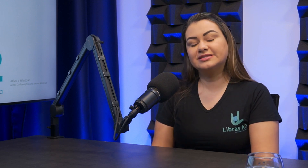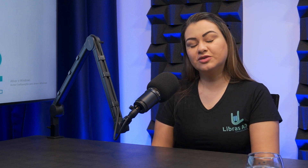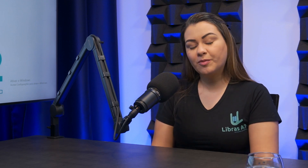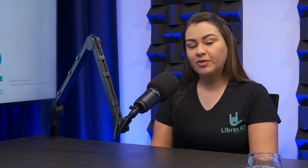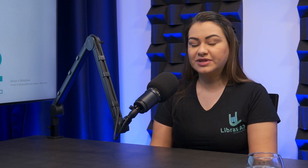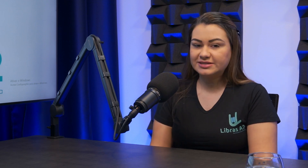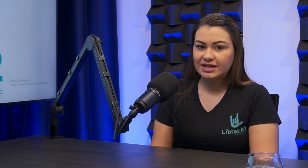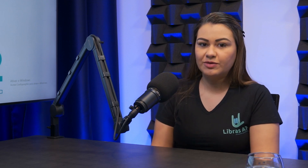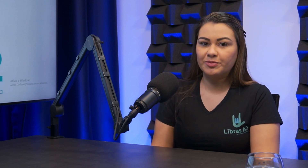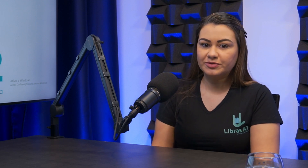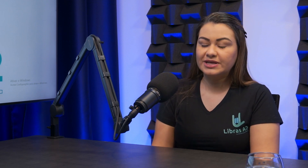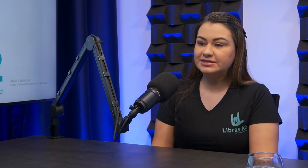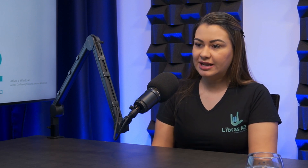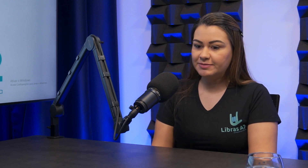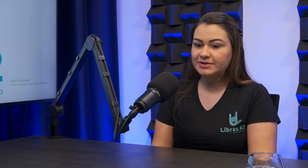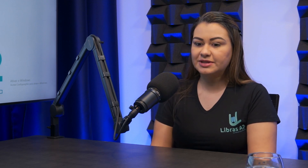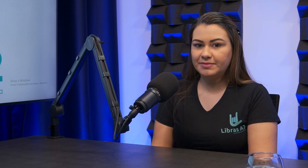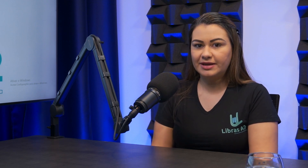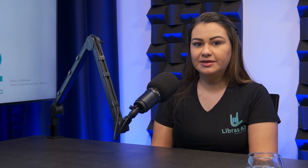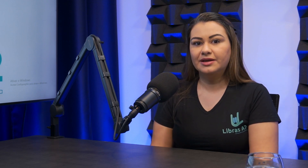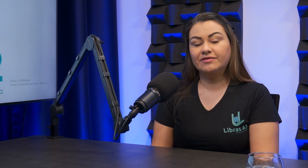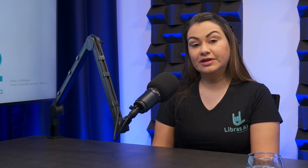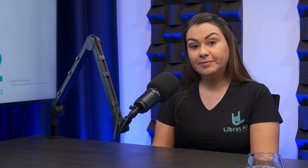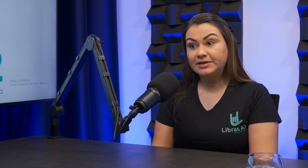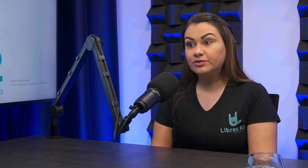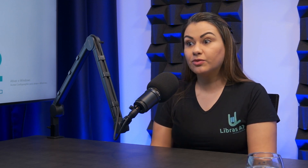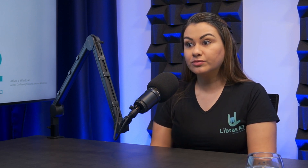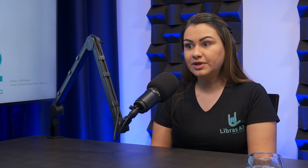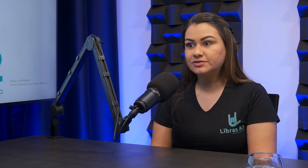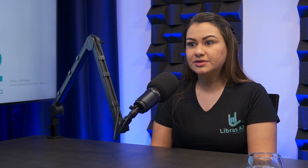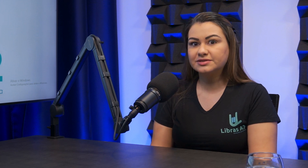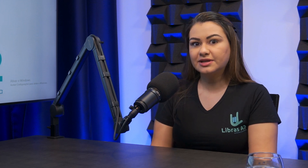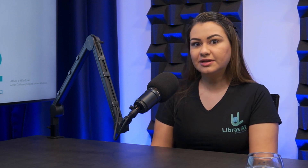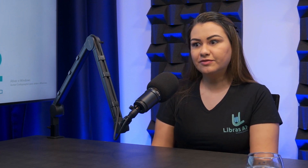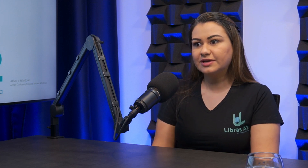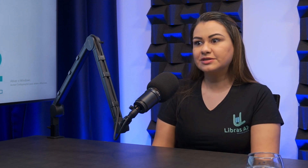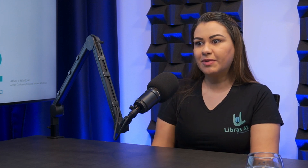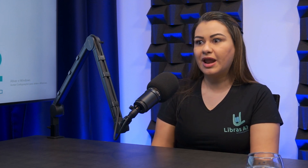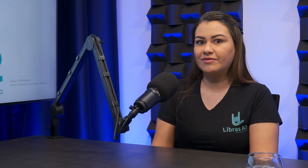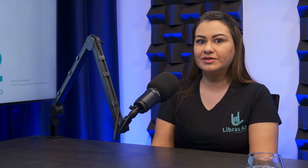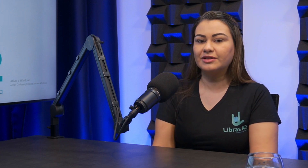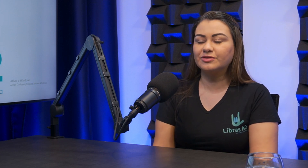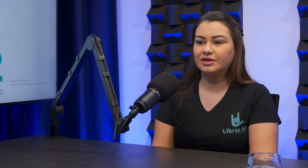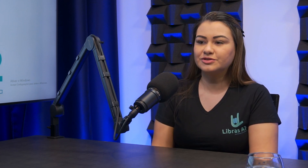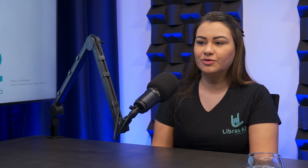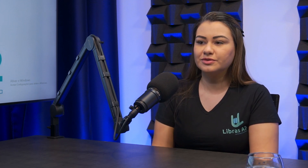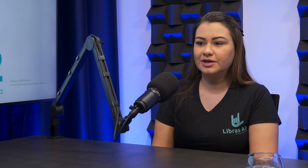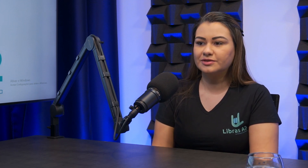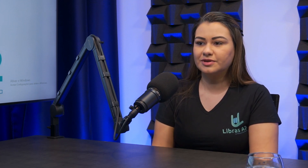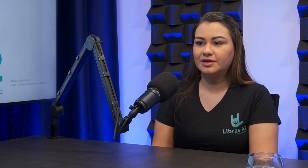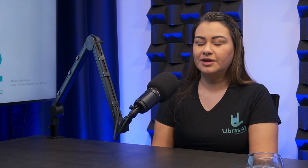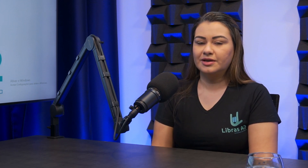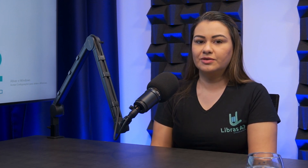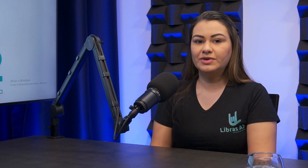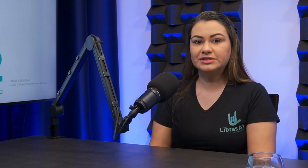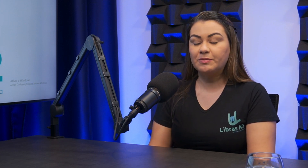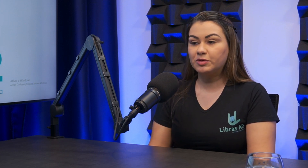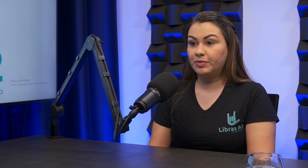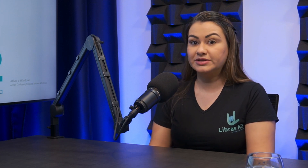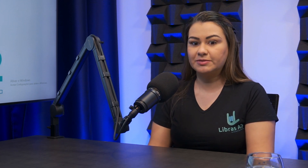como acontece na língua portuguesa, na Libras também. Vai depender do contexto, o que significa essa palavra dentro deste contexto, né? Que no exemplo, por exemplo, na